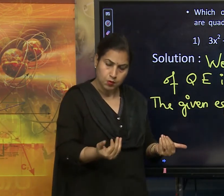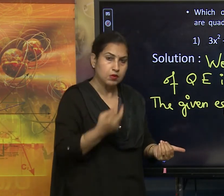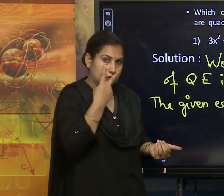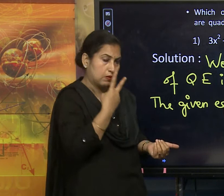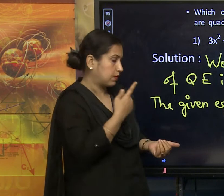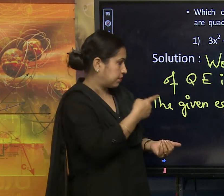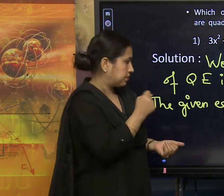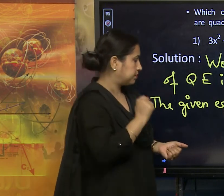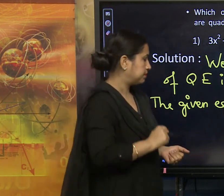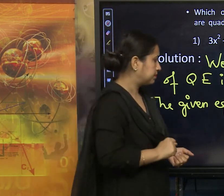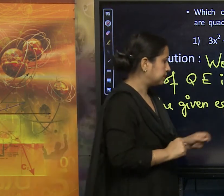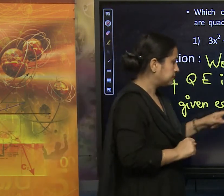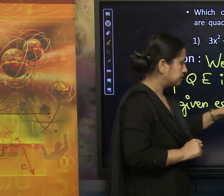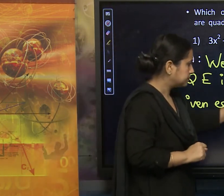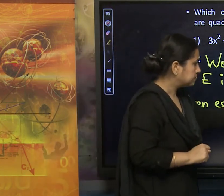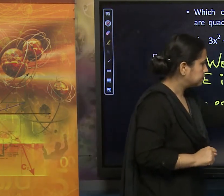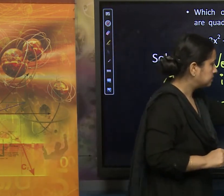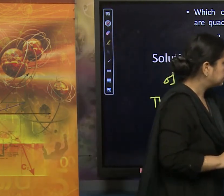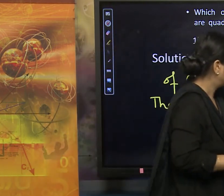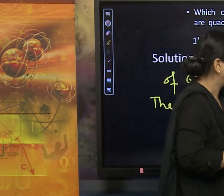क्या कोई एक इक्वेशन ज़्यादा लंबी है।